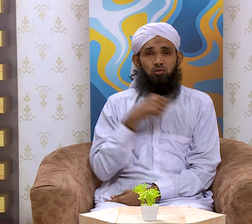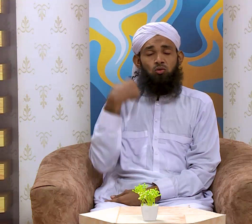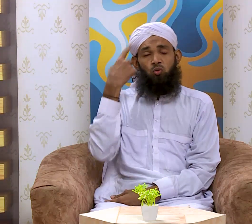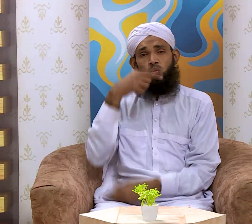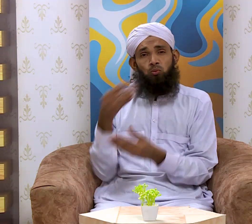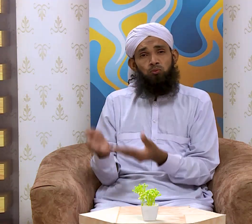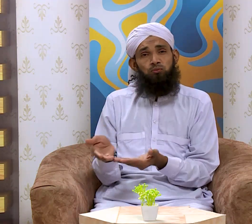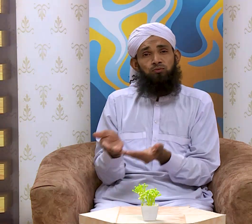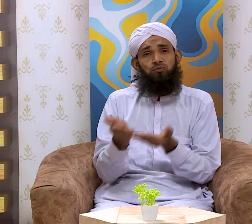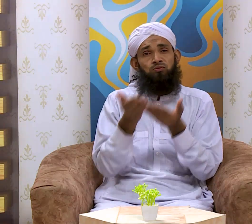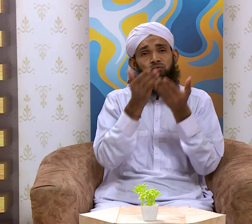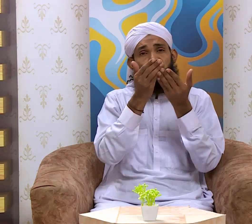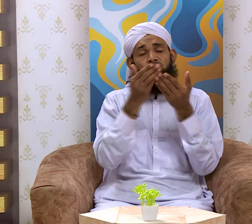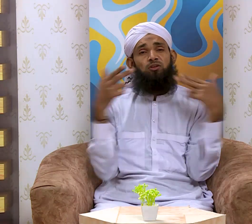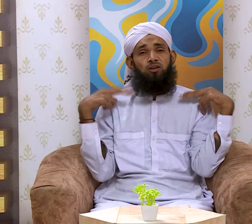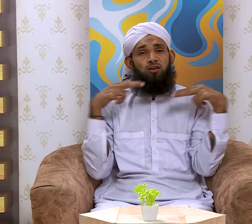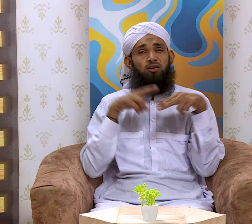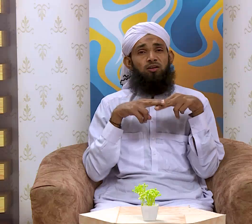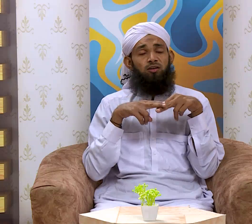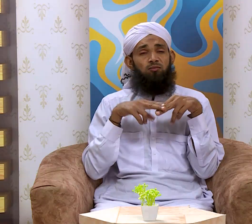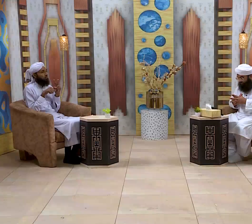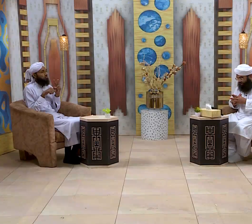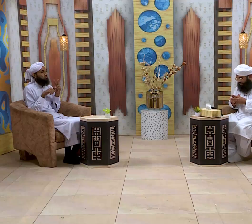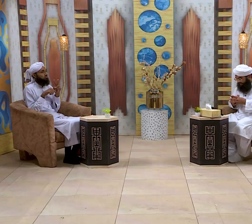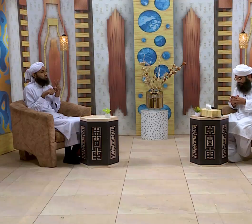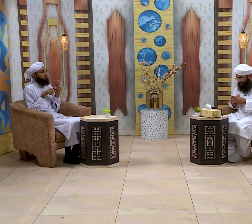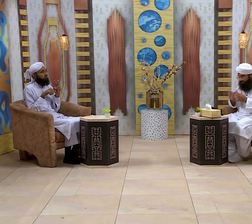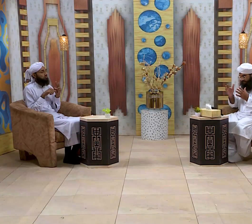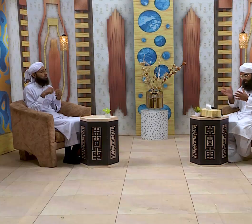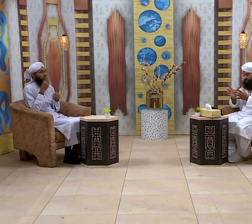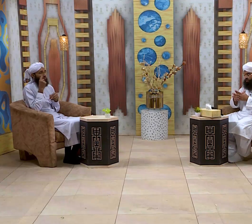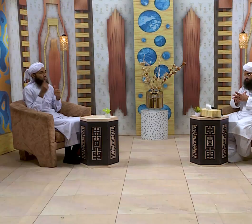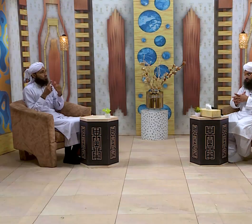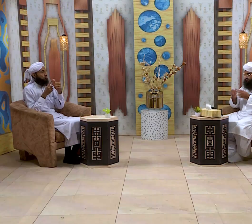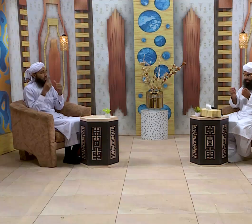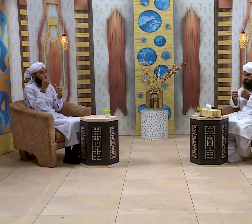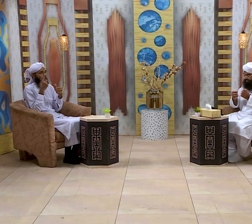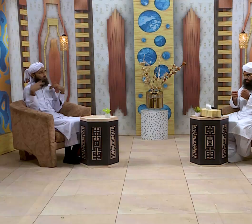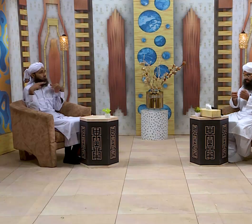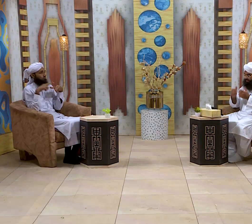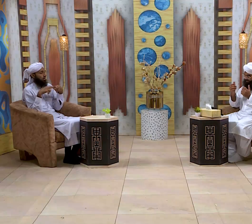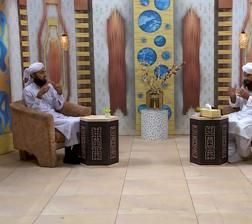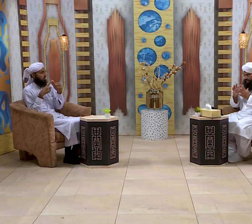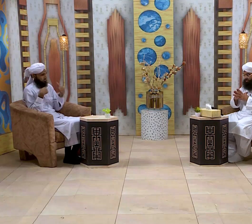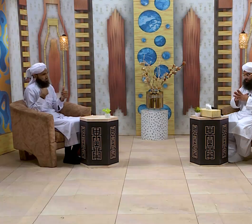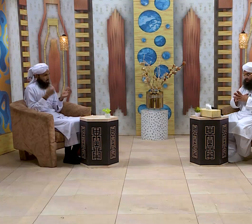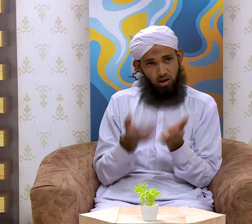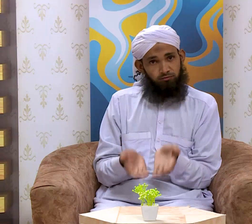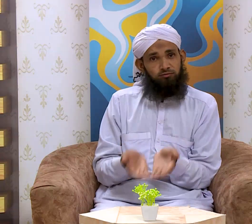الہی میں پیش کرنے میں فرشتے جھگڑتے ہیں۔ وہ کہتا ہے میں لے جاؤں، اور یہ کہتا ہے میں لے جاؤں۔ میں نے عرض